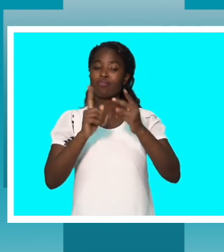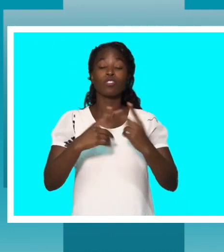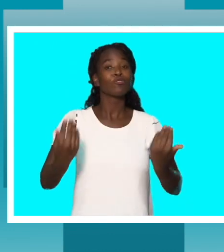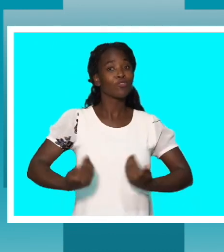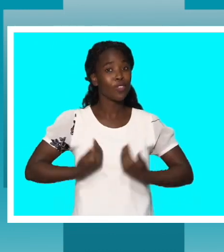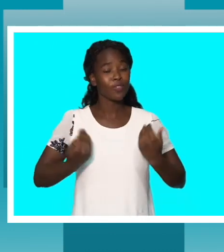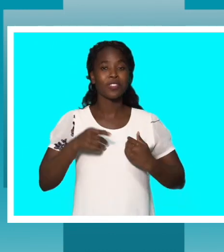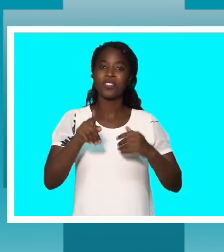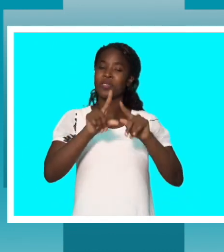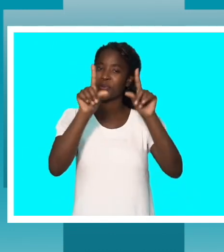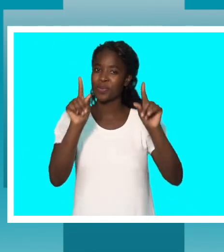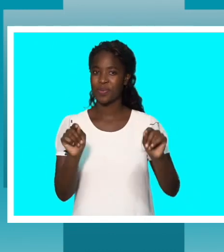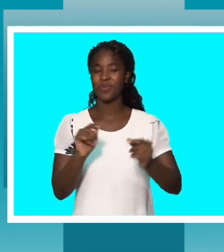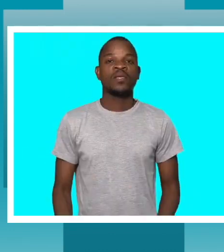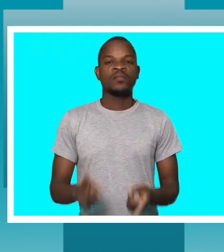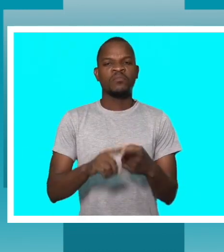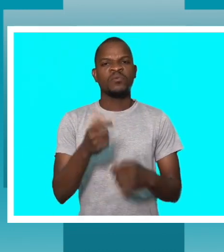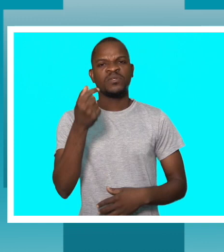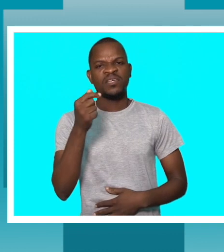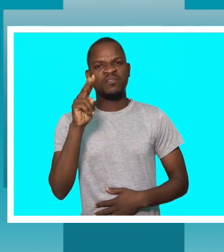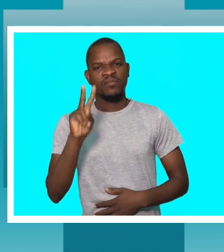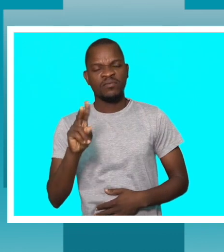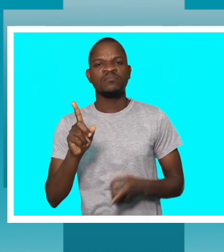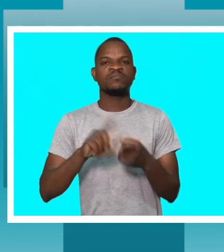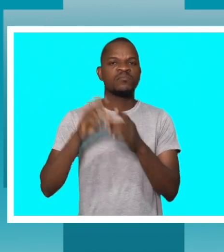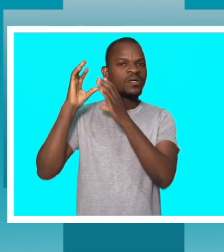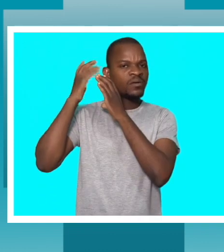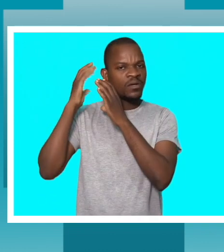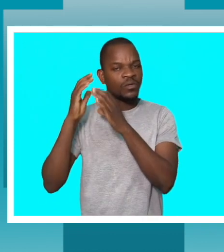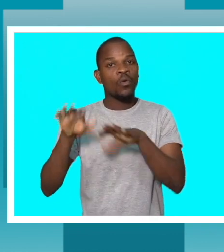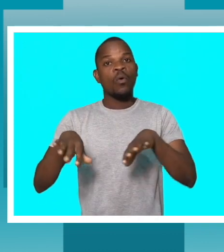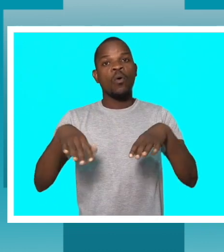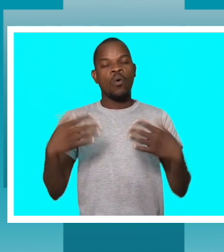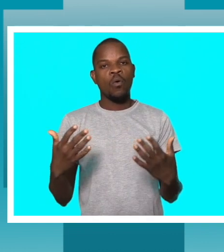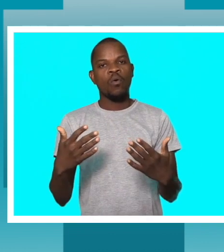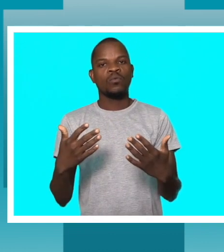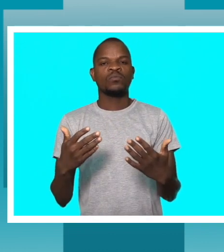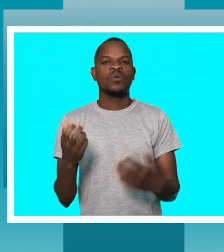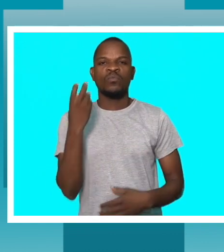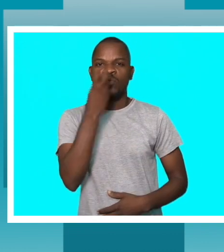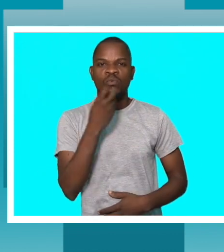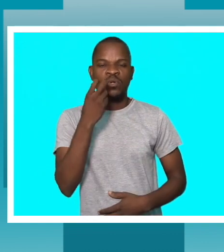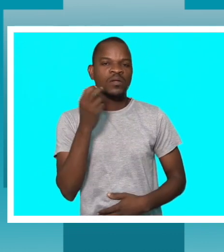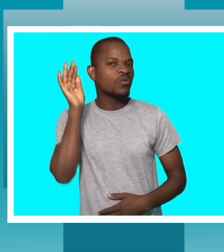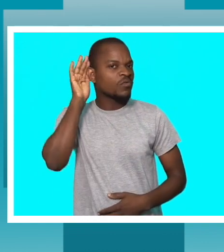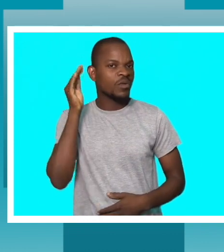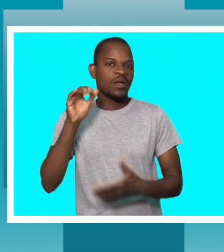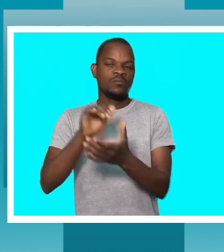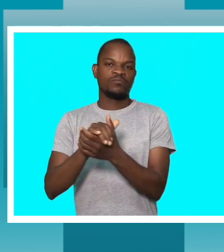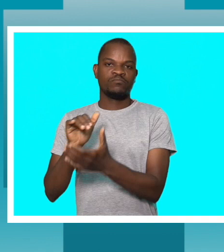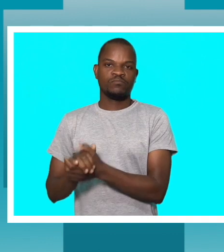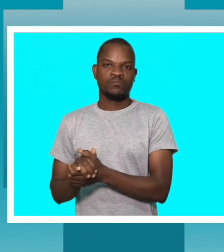adolescentes e jovens sobre este assunto. Os canais televisivos, a rádio, ou procurar ter informações entre